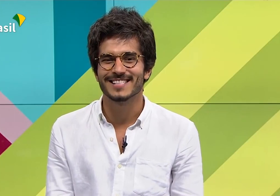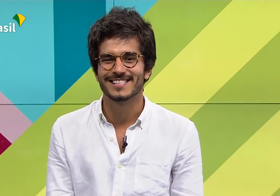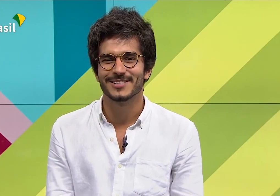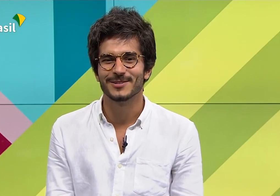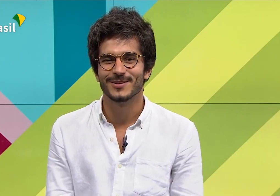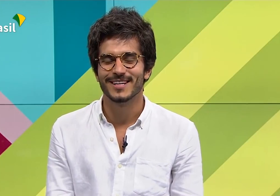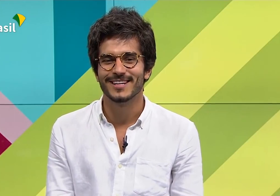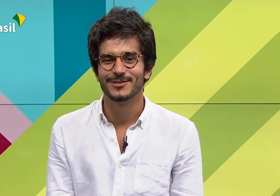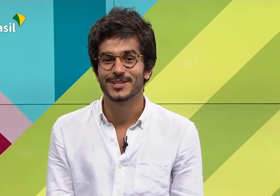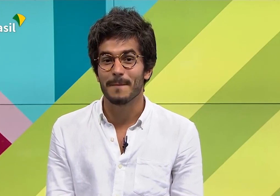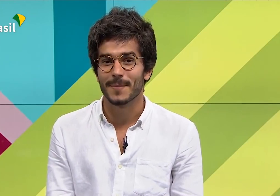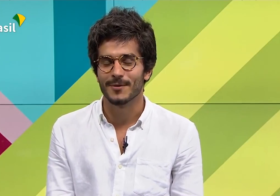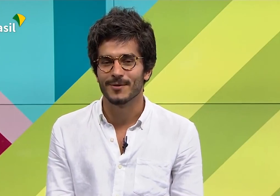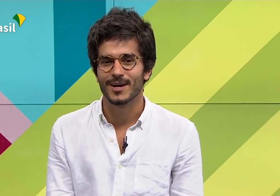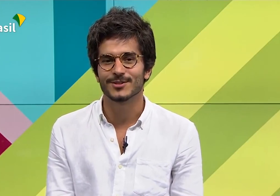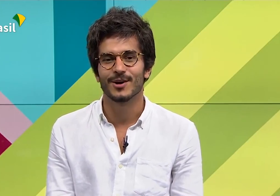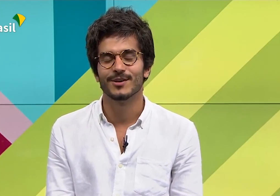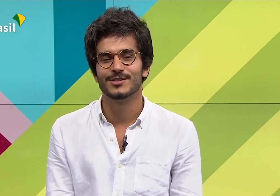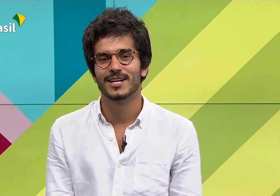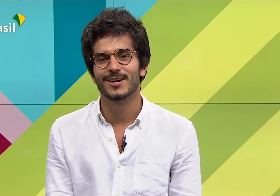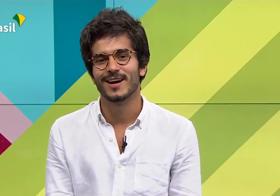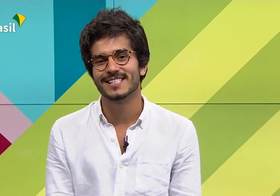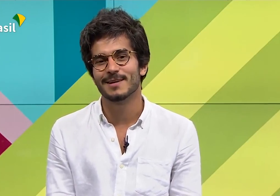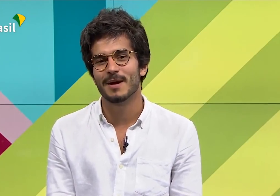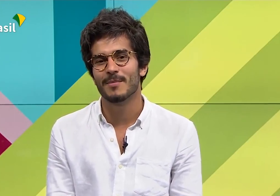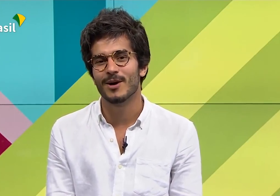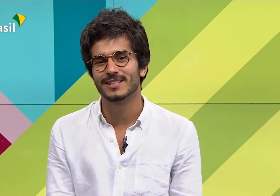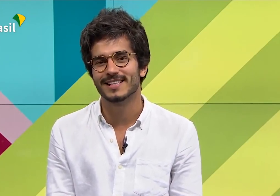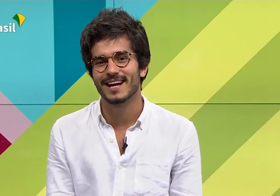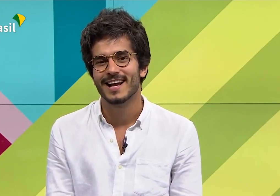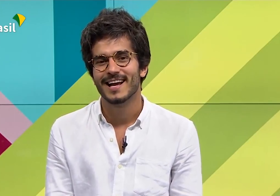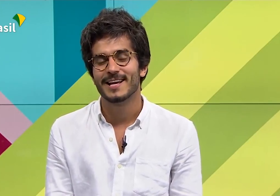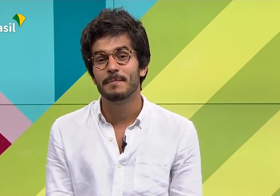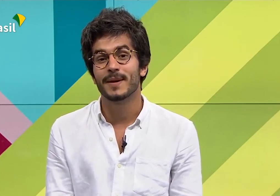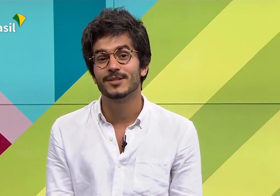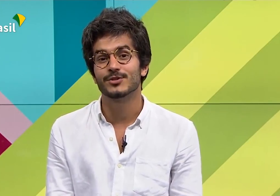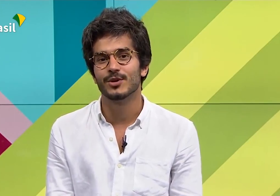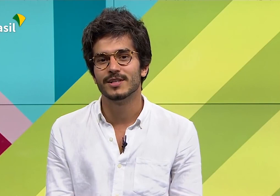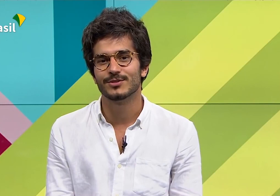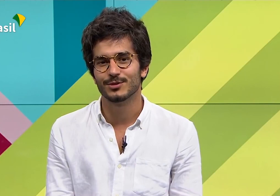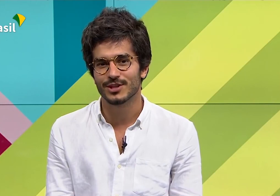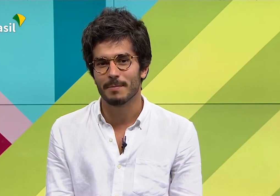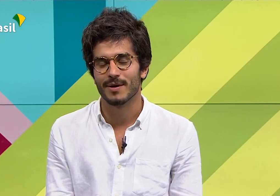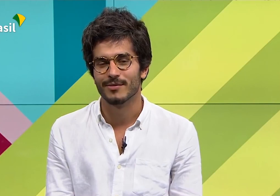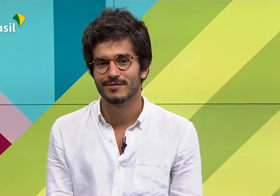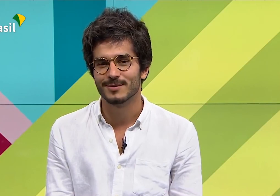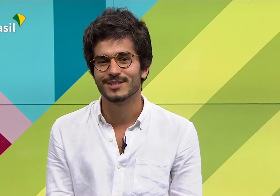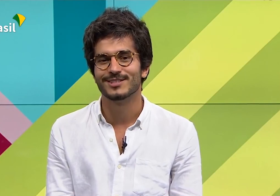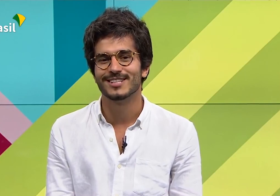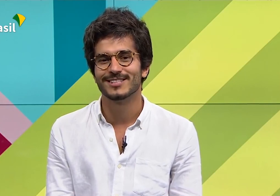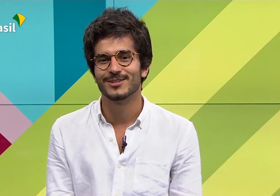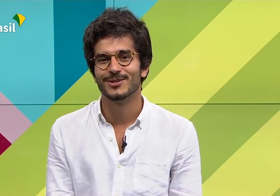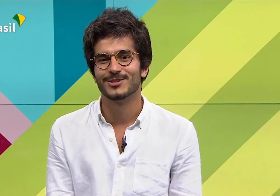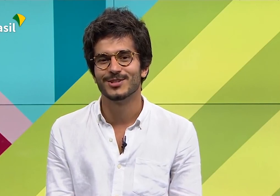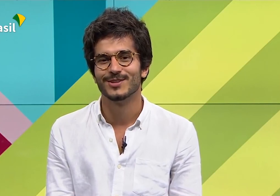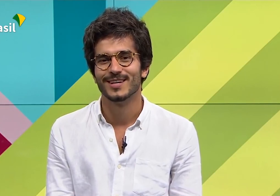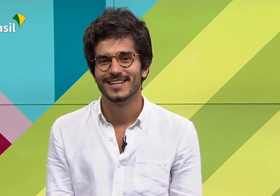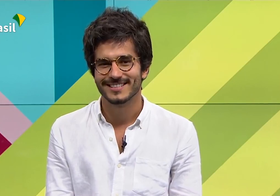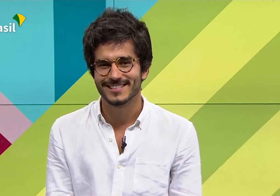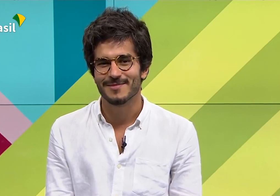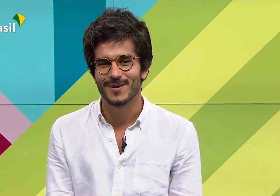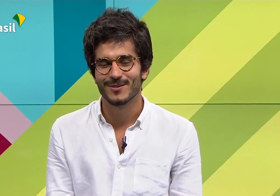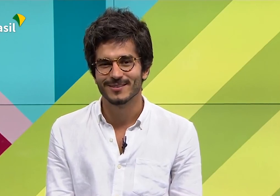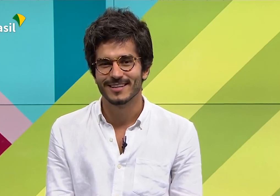entre o Brasil e o Japão. Olha só, o Rio de Janeiro recebe a mostra Impressões do Japão. Vamos sentir esse